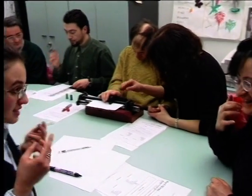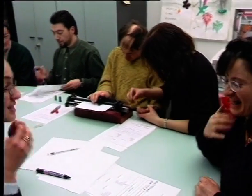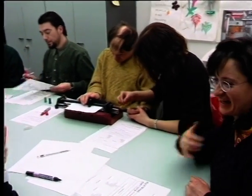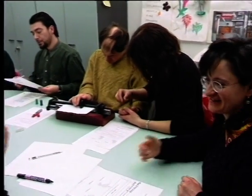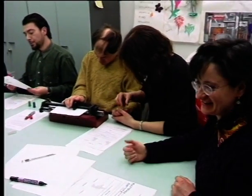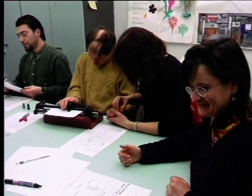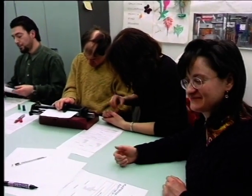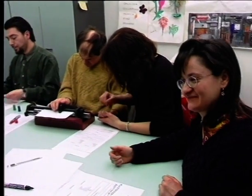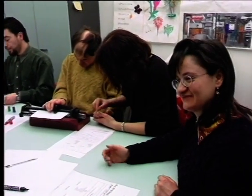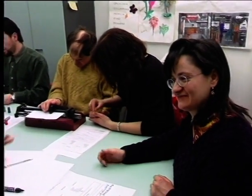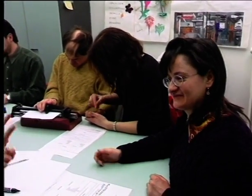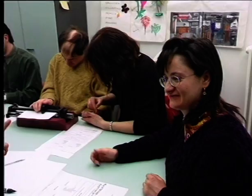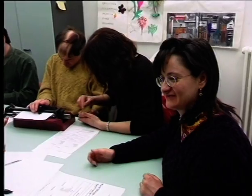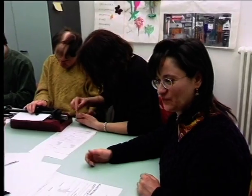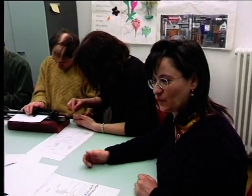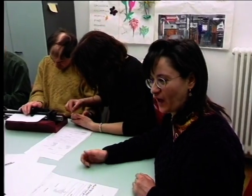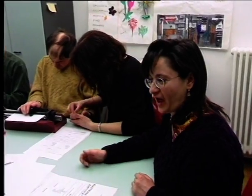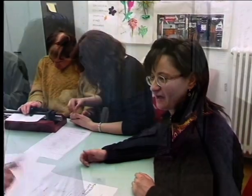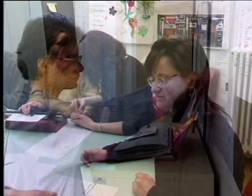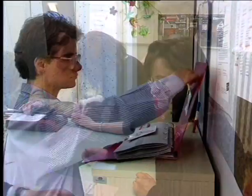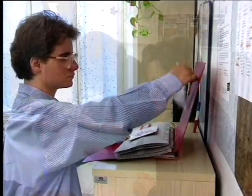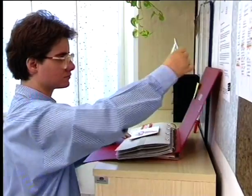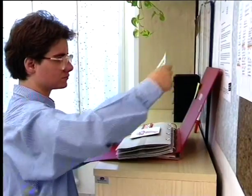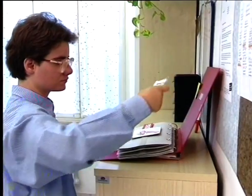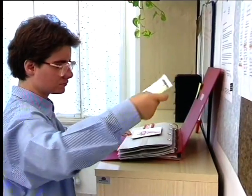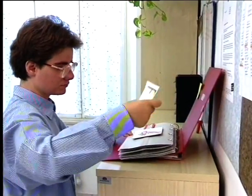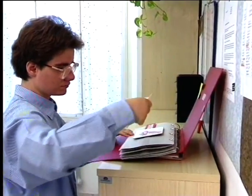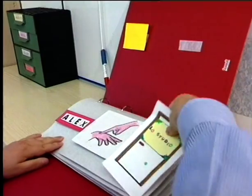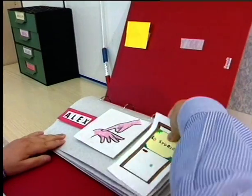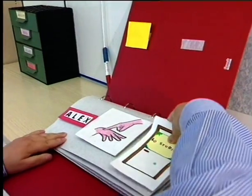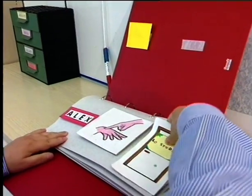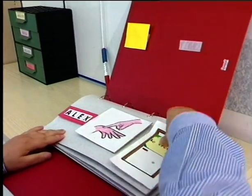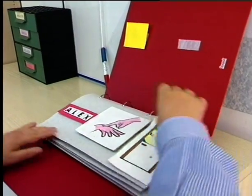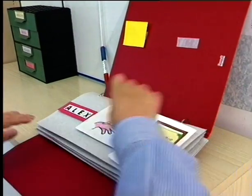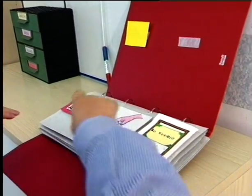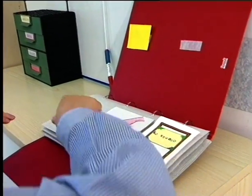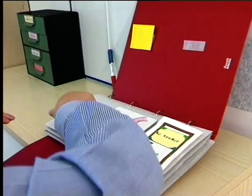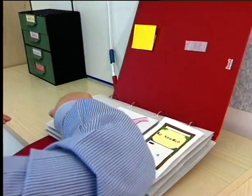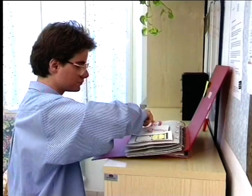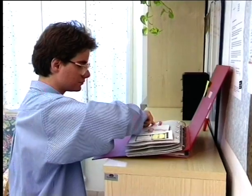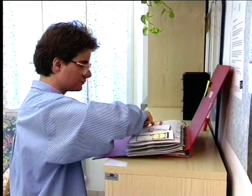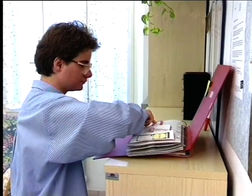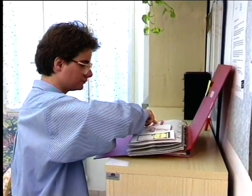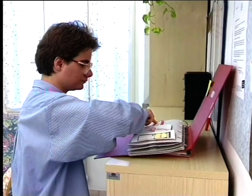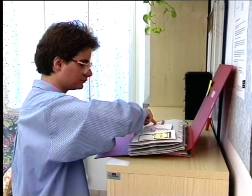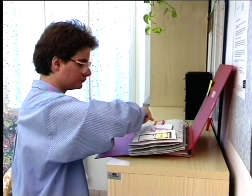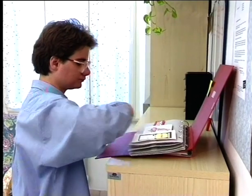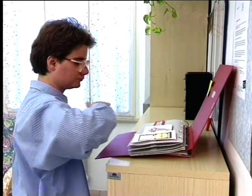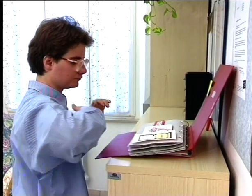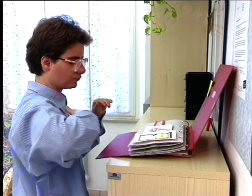privilegia sistemi come la LIS visiva o la comunicazione pittografica, in cui le immagini rappresentano situazioni,